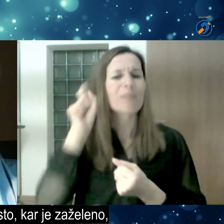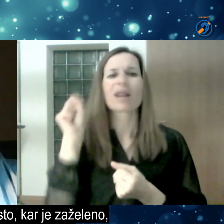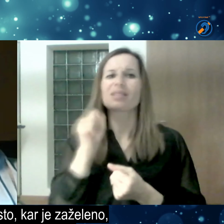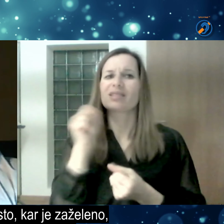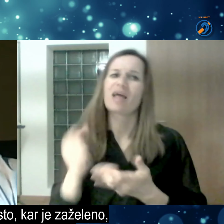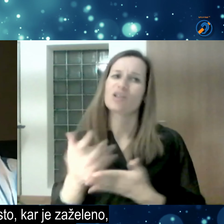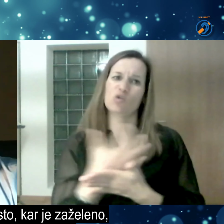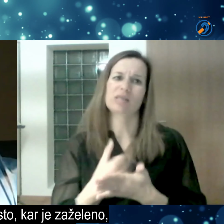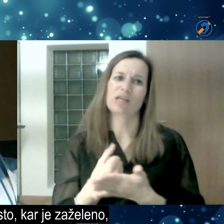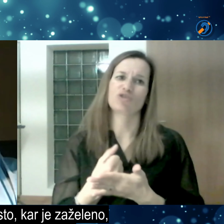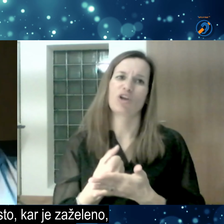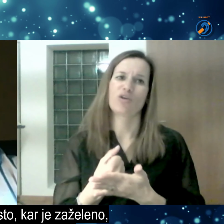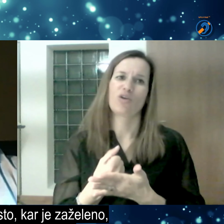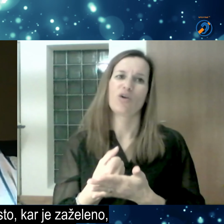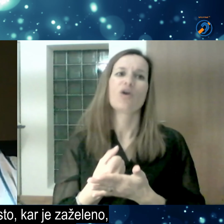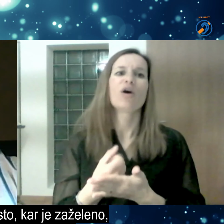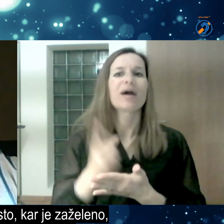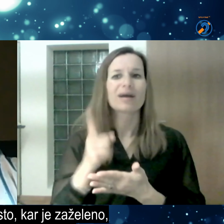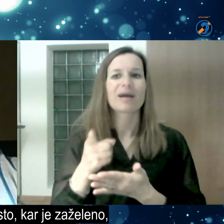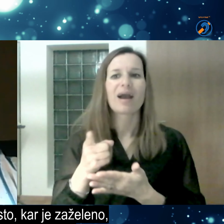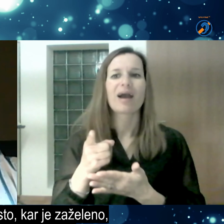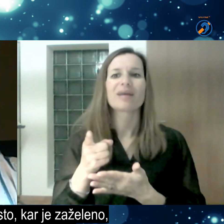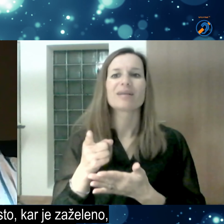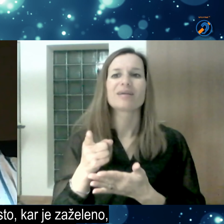kar se želimo,